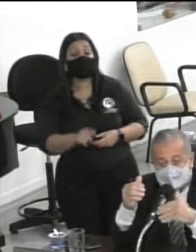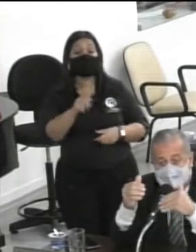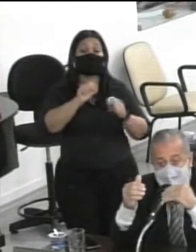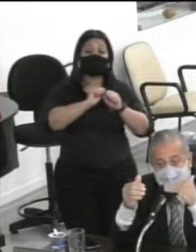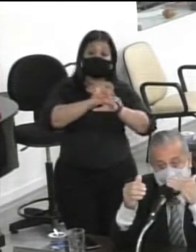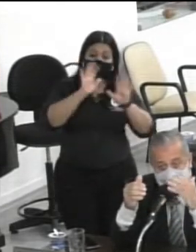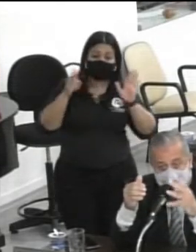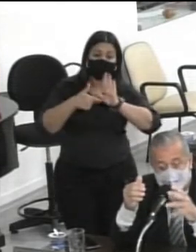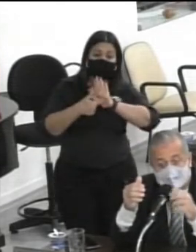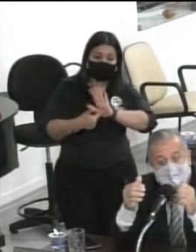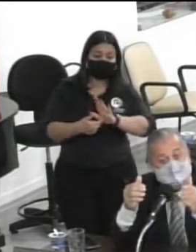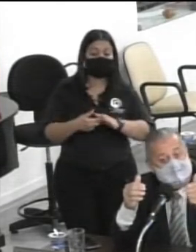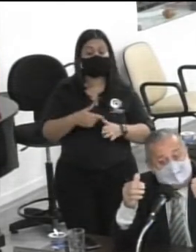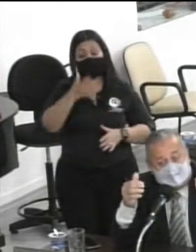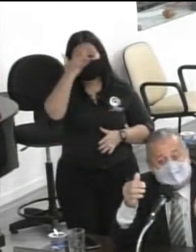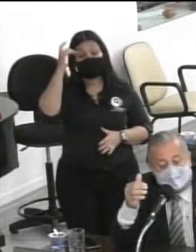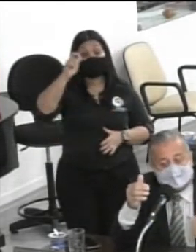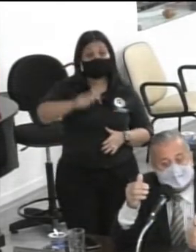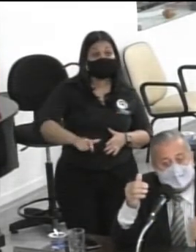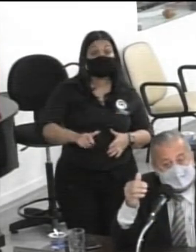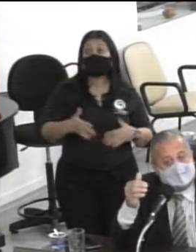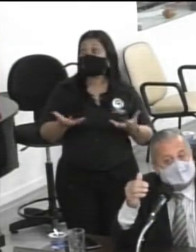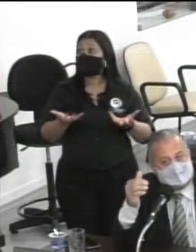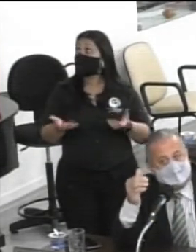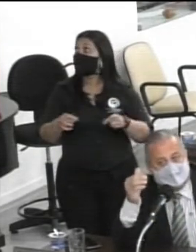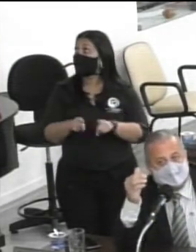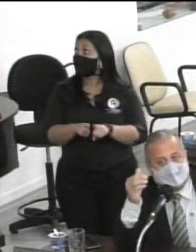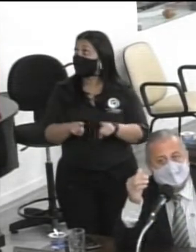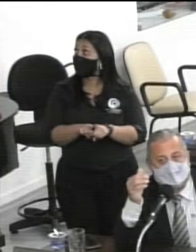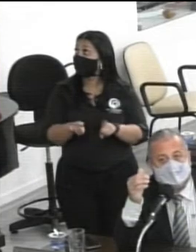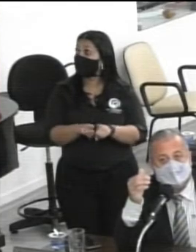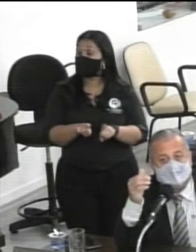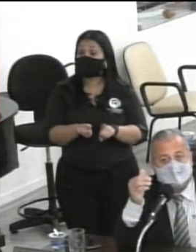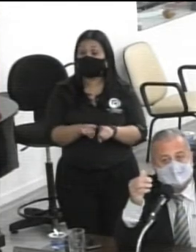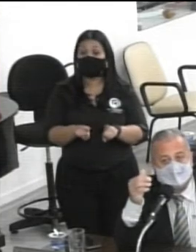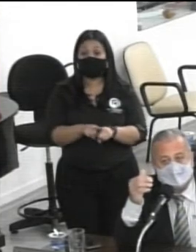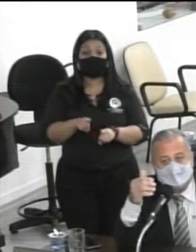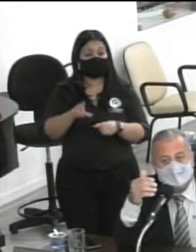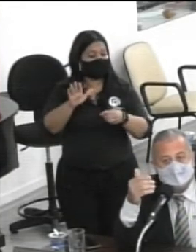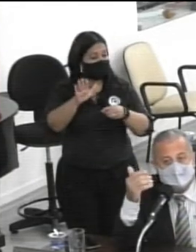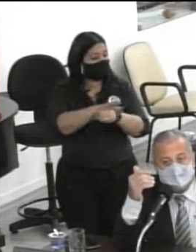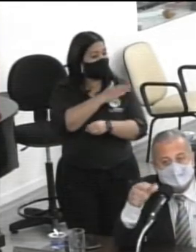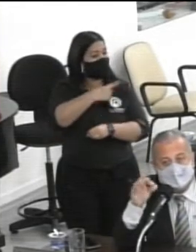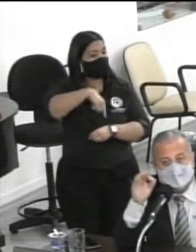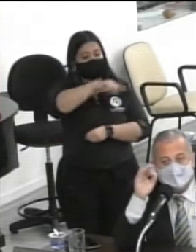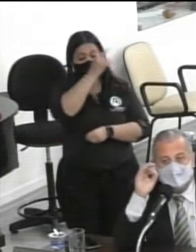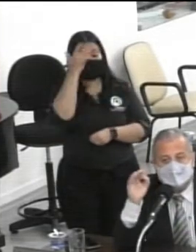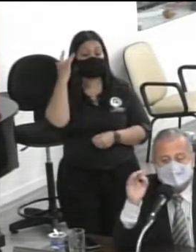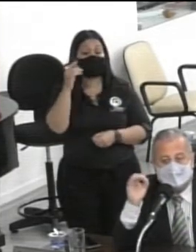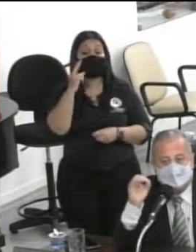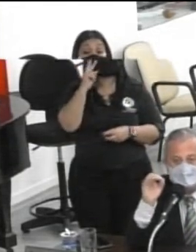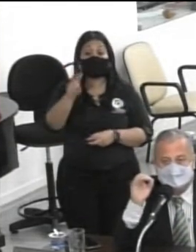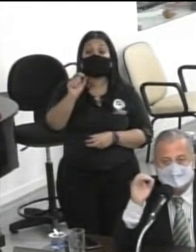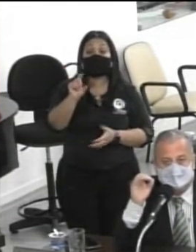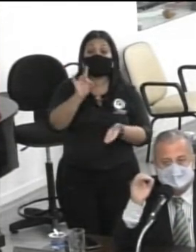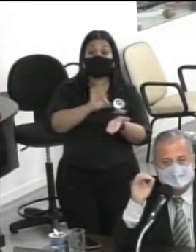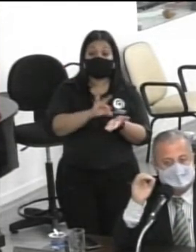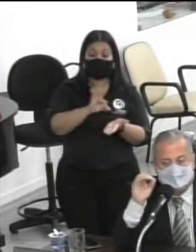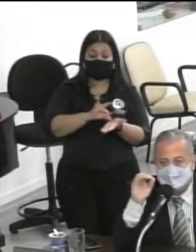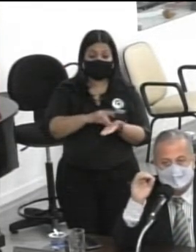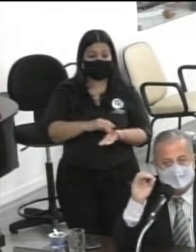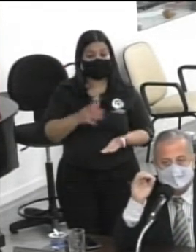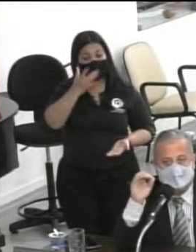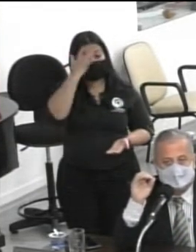pessoa que você é, e queria também que estivesse cheio aqui. Sabe por quê? para ver a verdade, que os vereadores